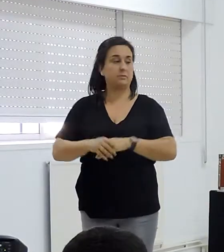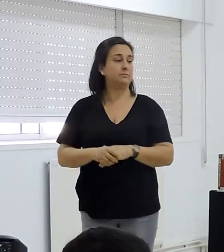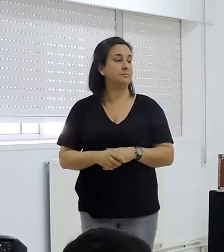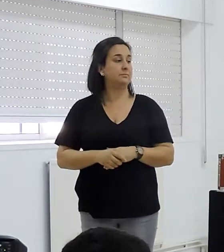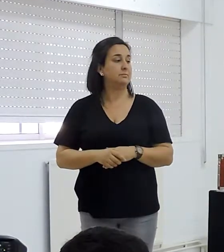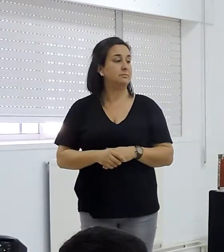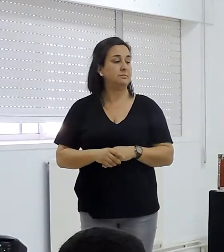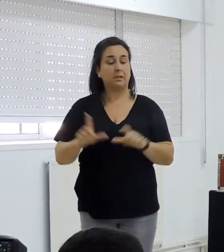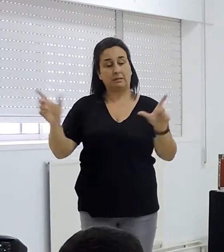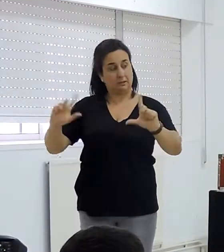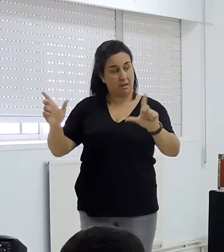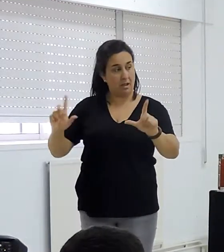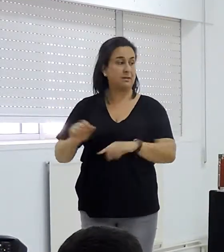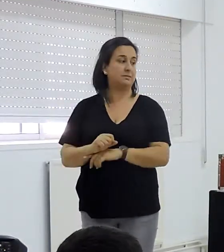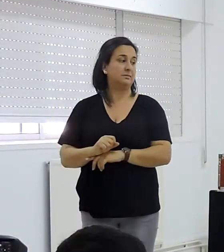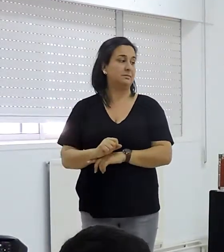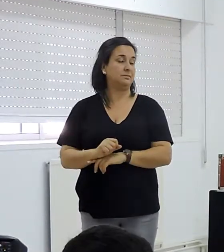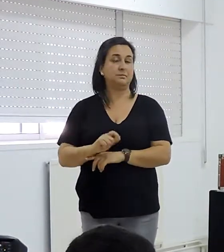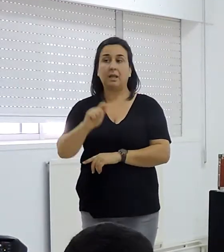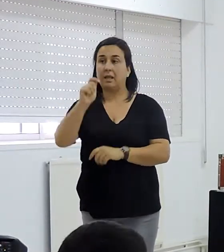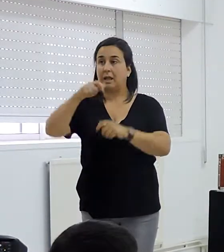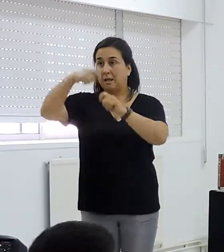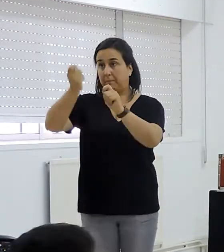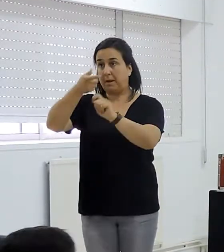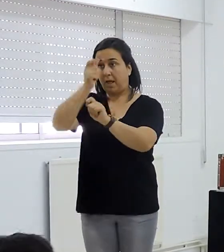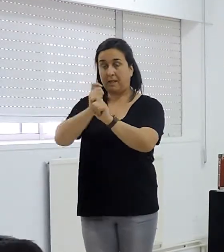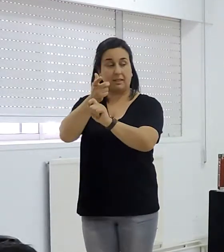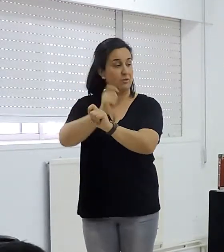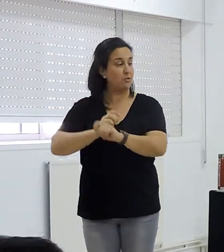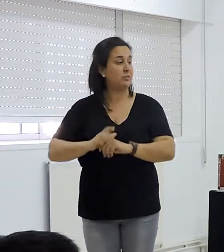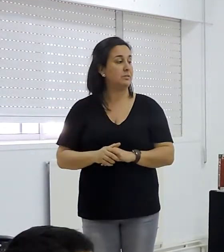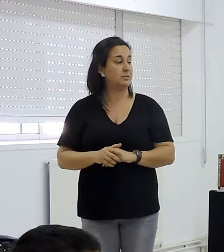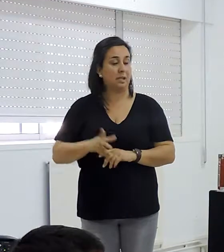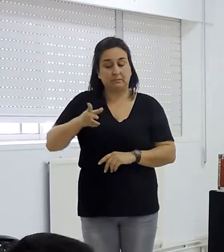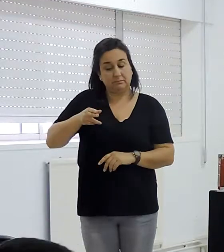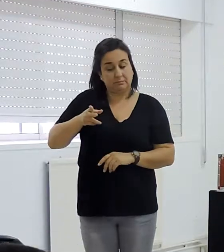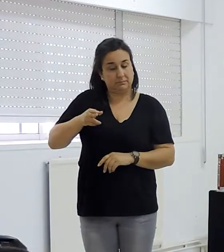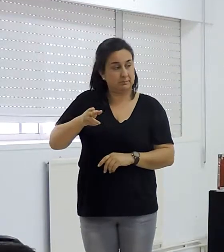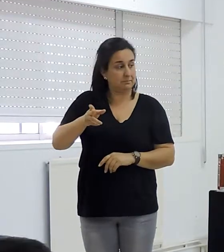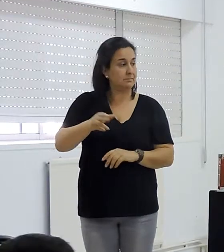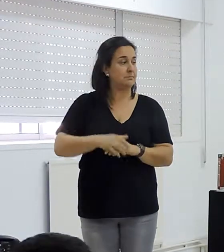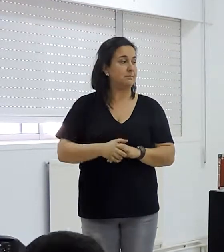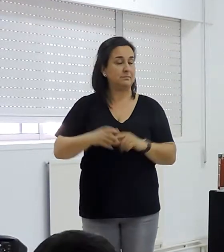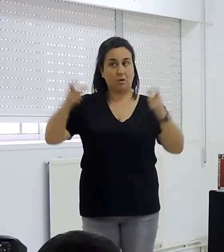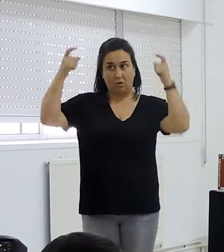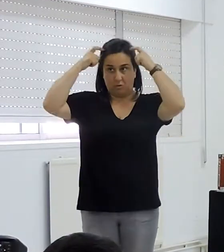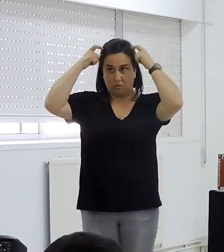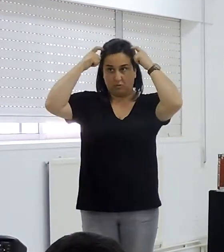Tambor. Tele. Plátano. Tijeras.